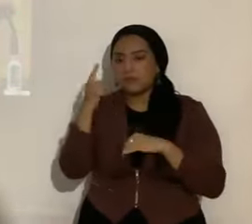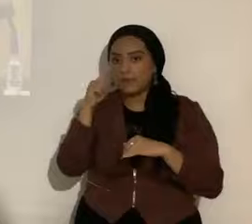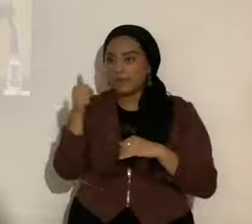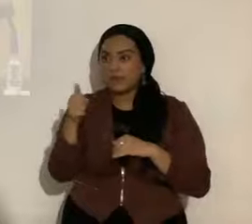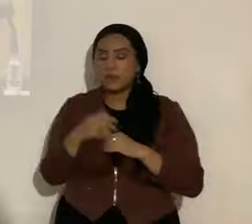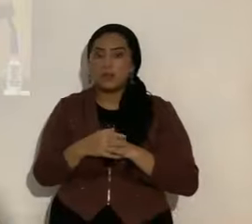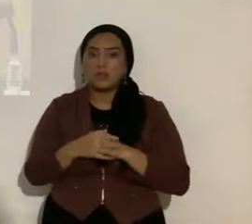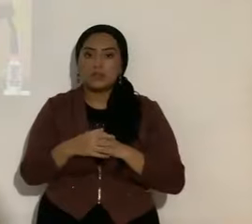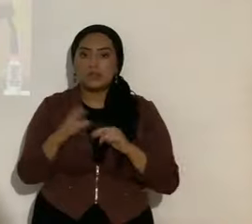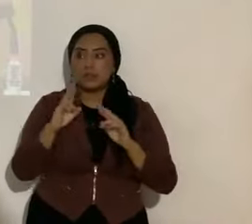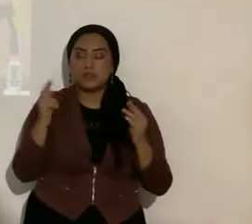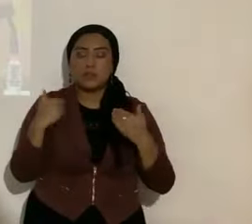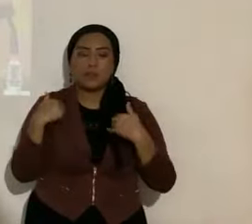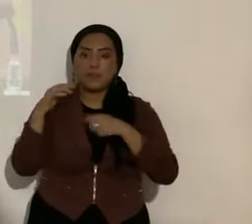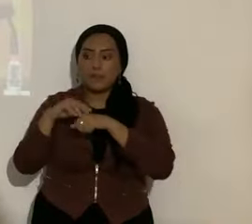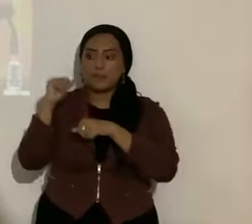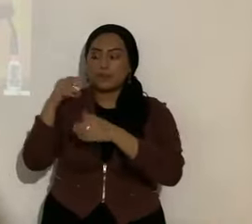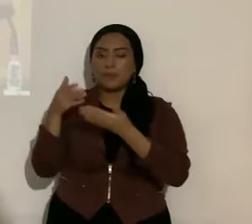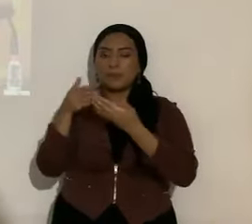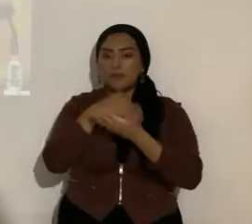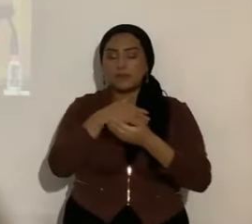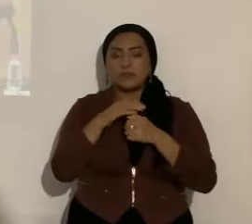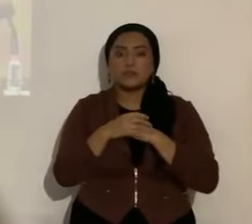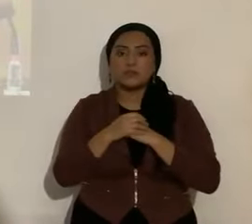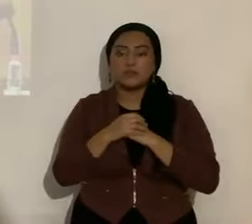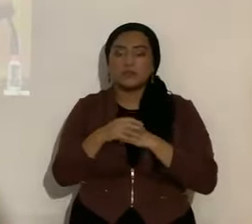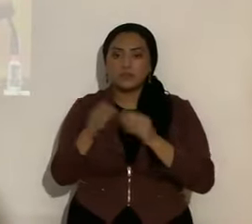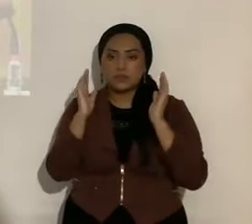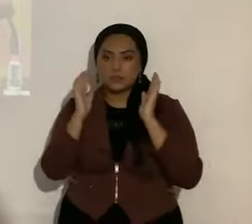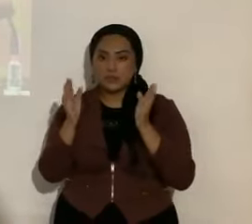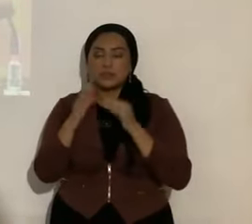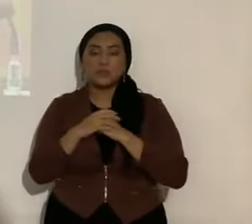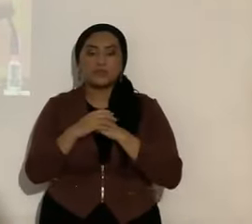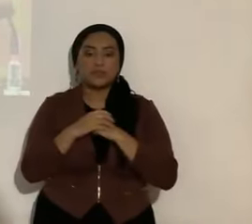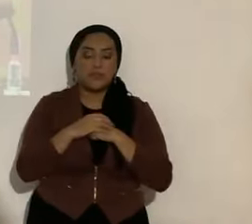pero porque había ya un llamado antes. Atención,